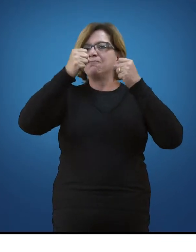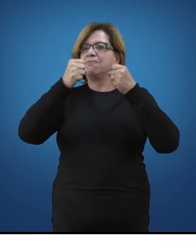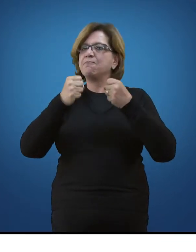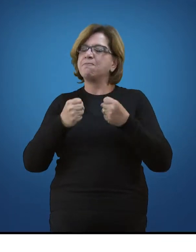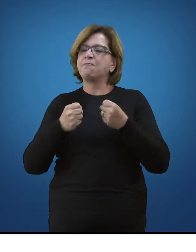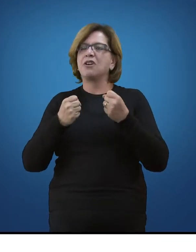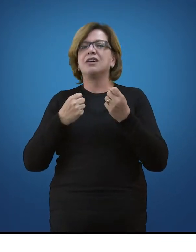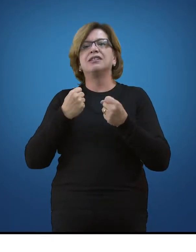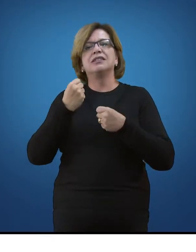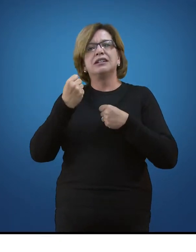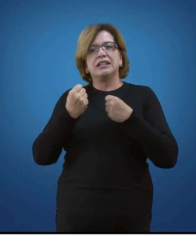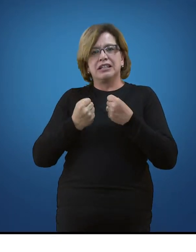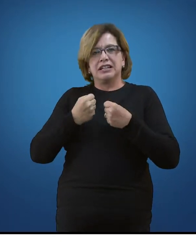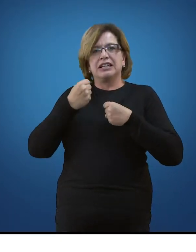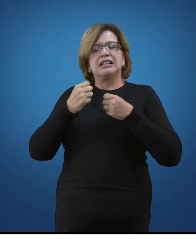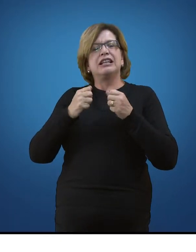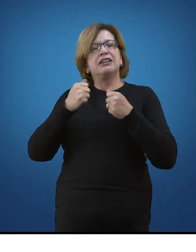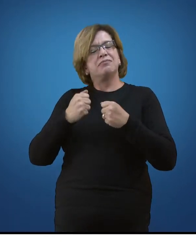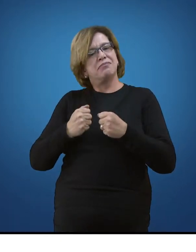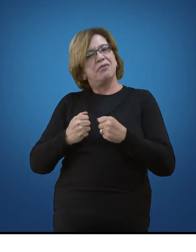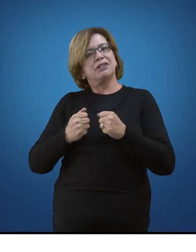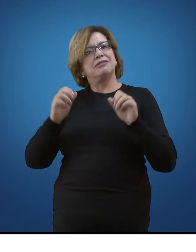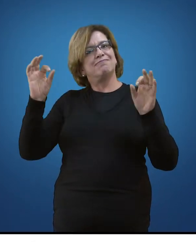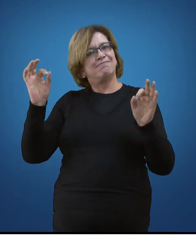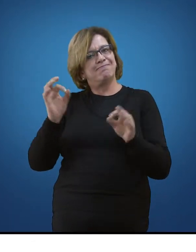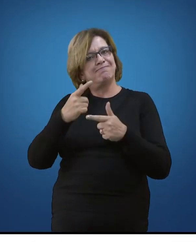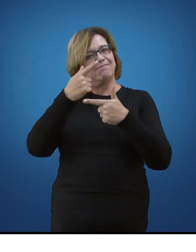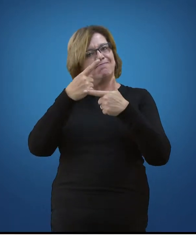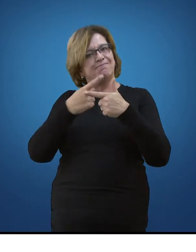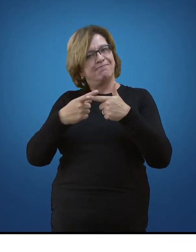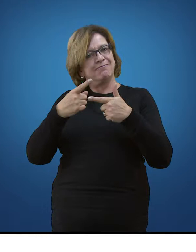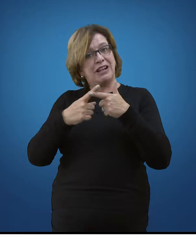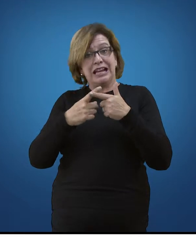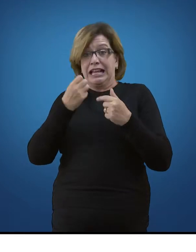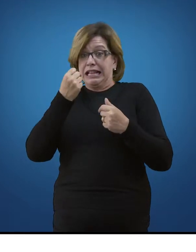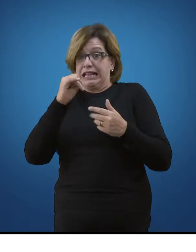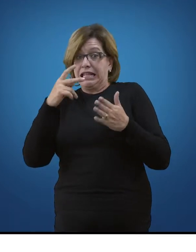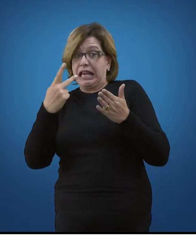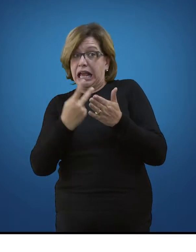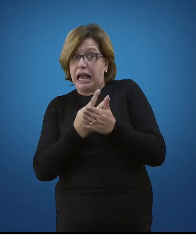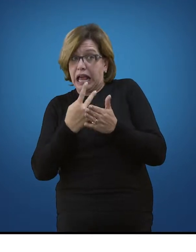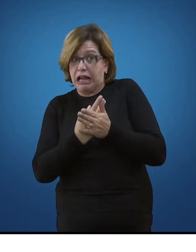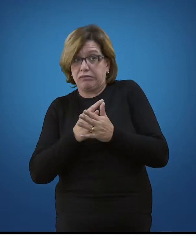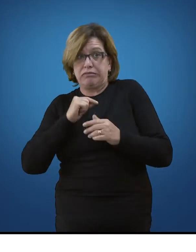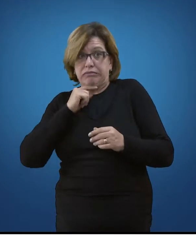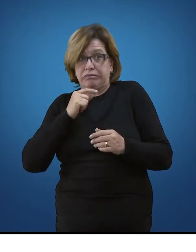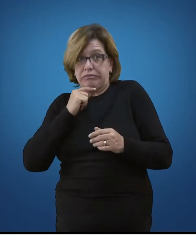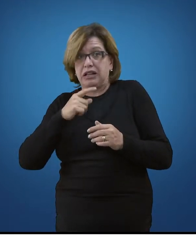podem, se descumpridas, levarem à cobrança de multa e